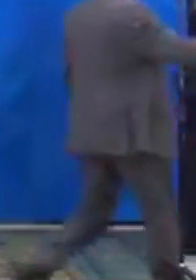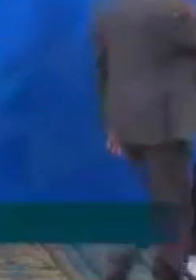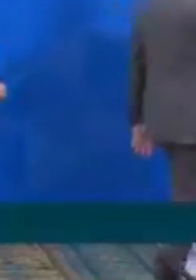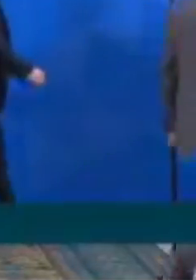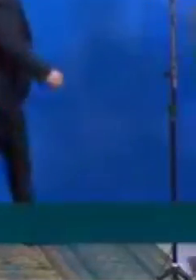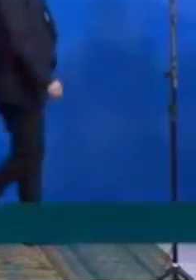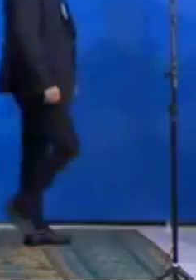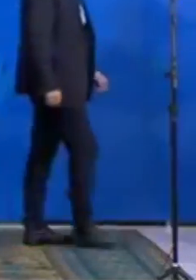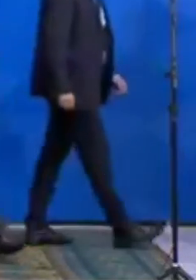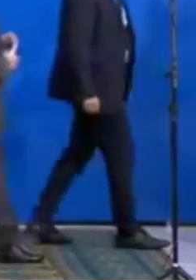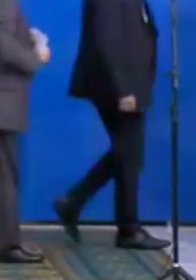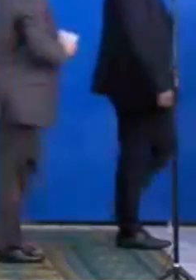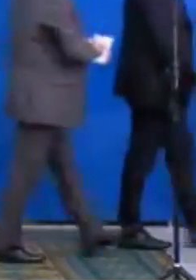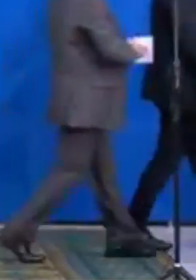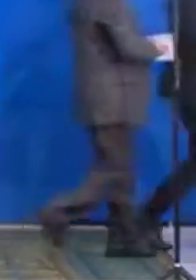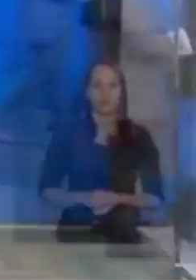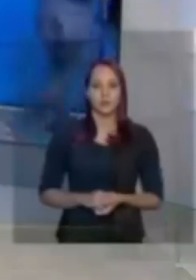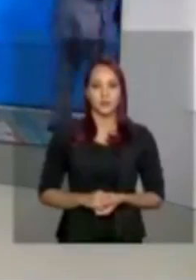todos.